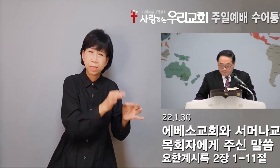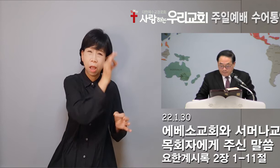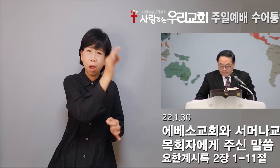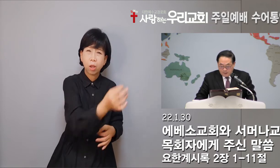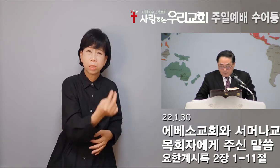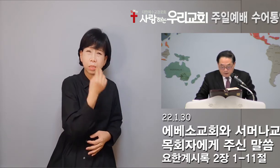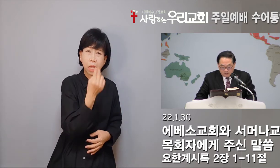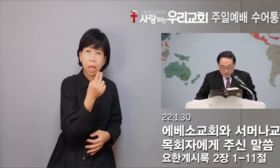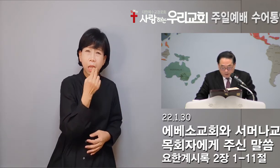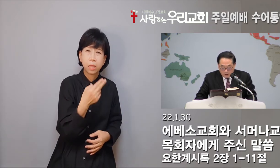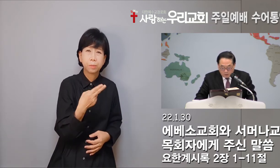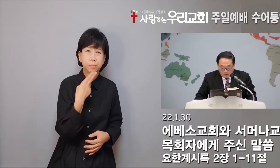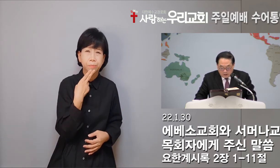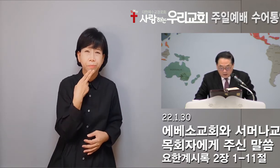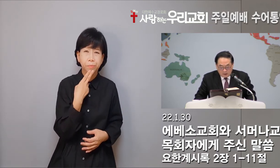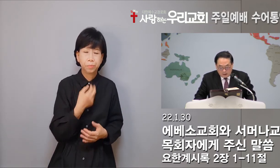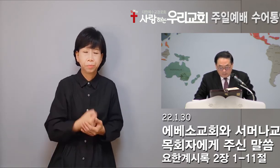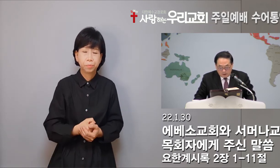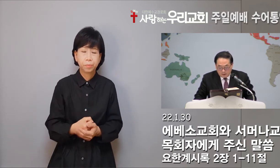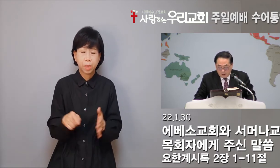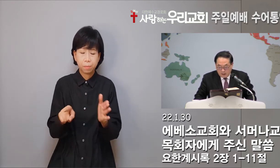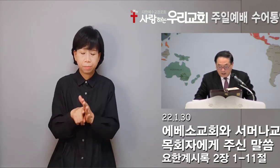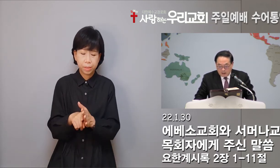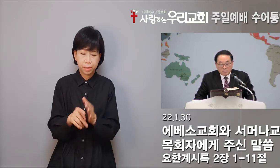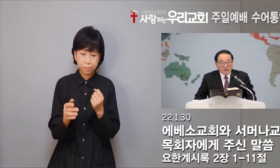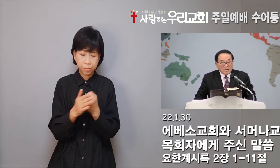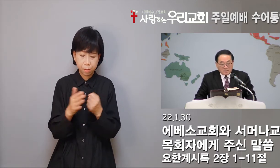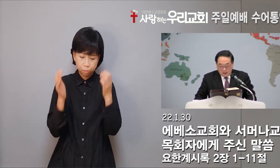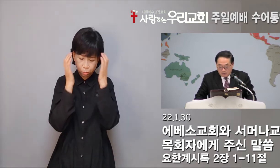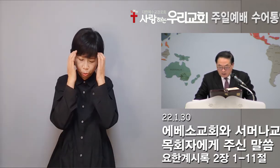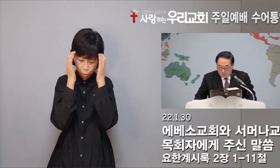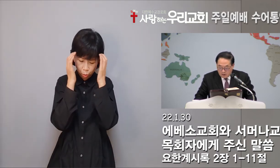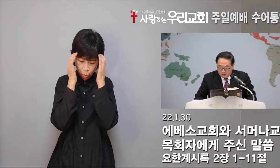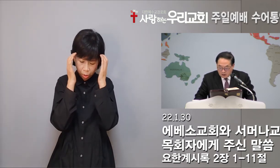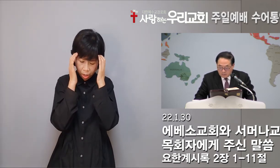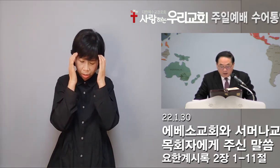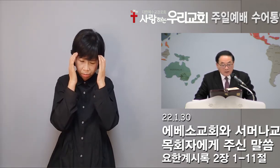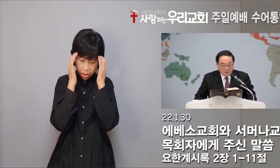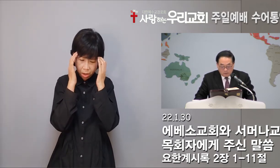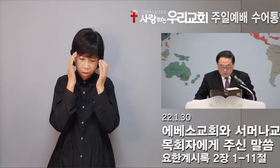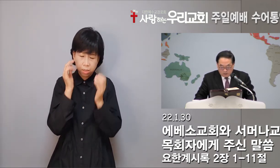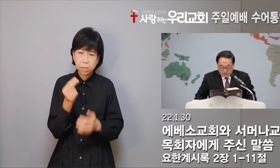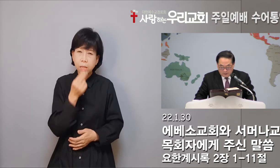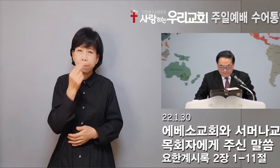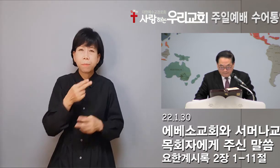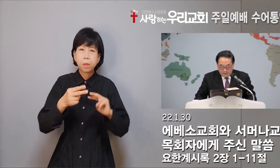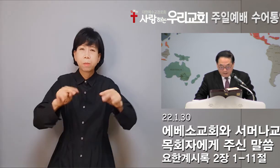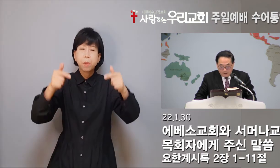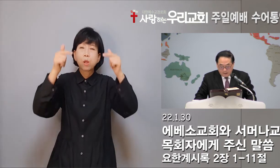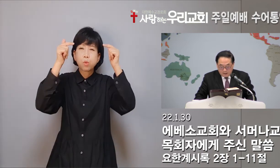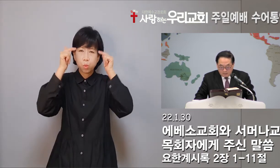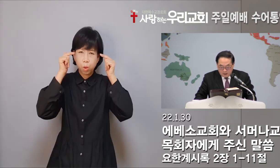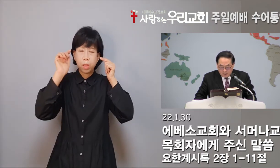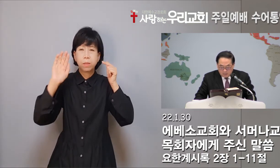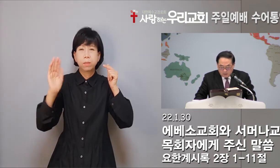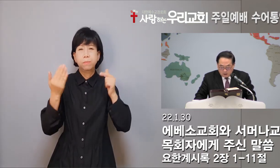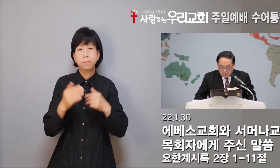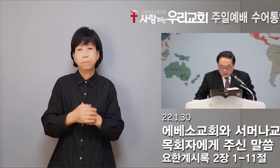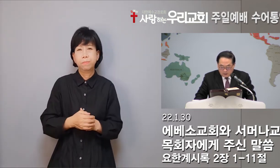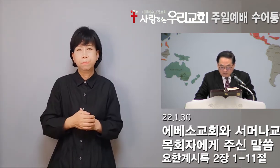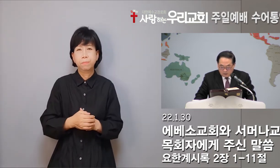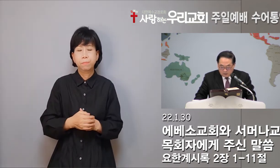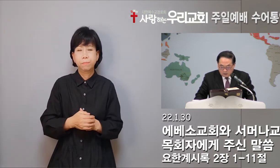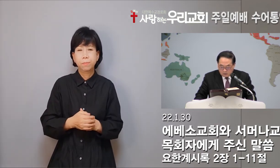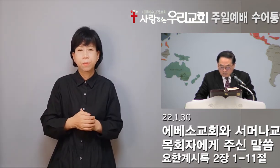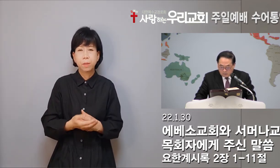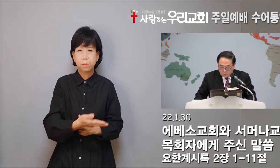않습니다. 믿음 때문에 고난당하는 사람들은 하나님 나라의 생명의 면류관을 받게 될 것입니다. 생명의 면류관을